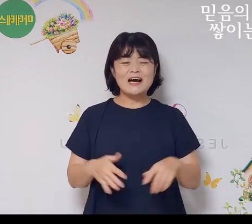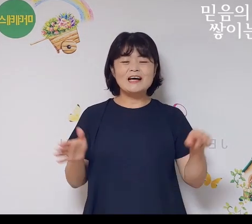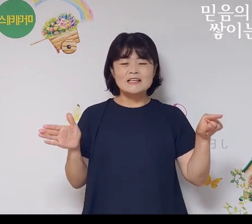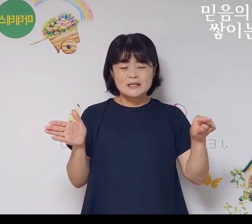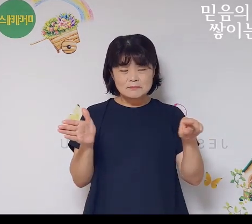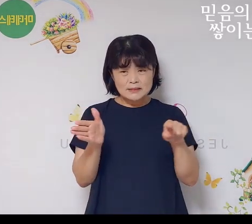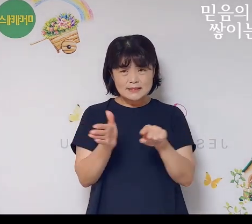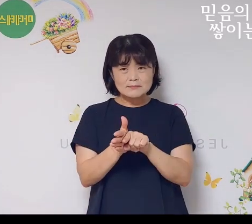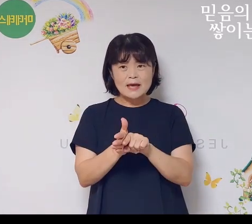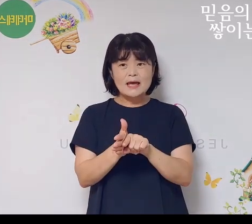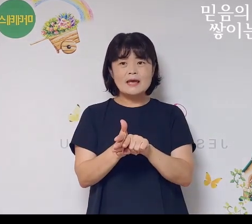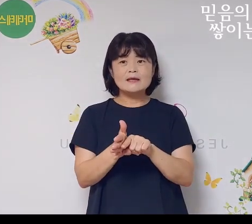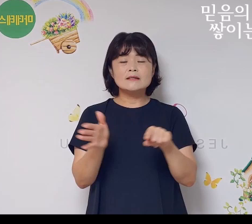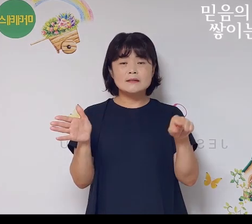연결합니다. 믿음의